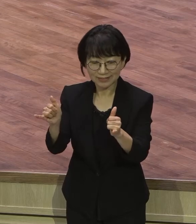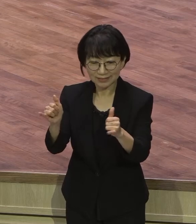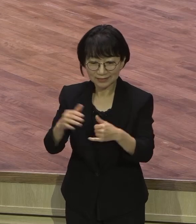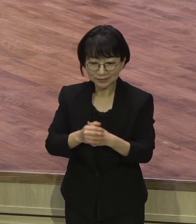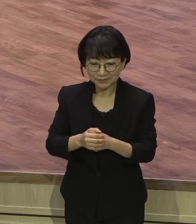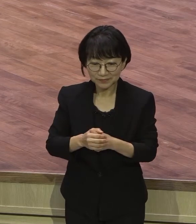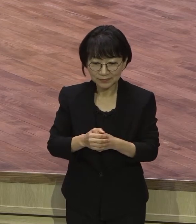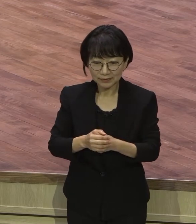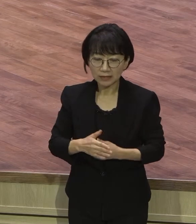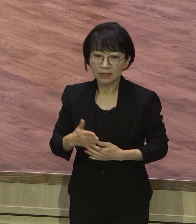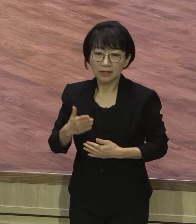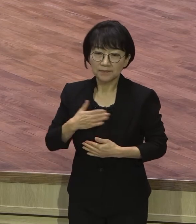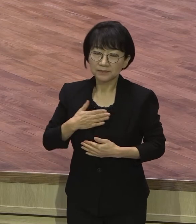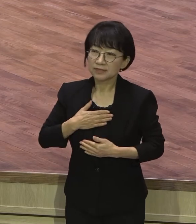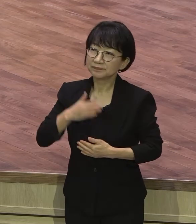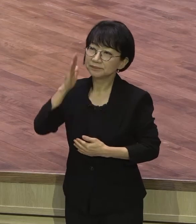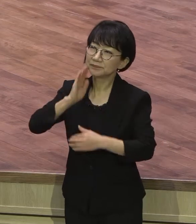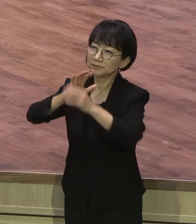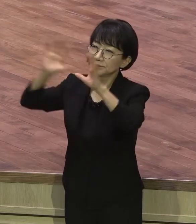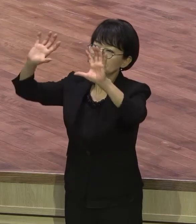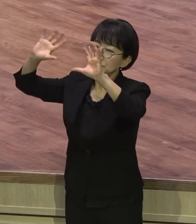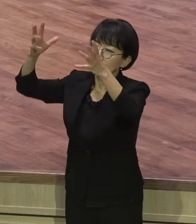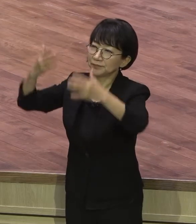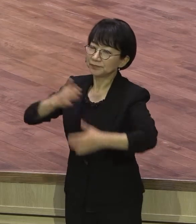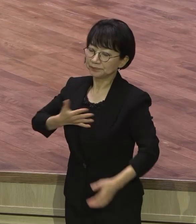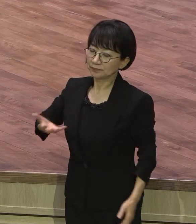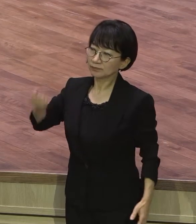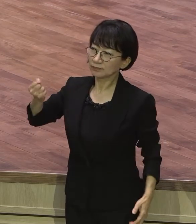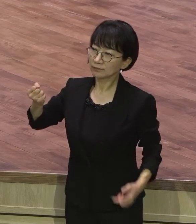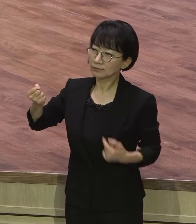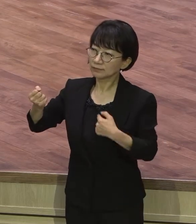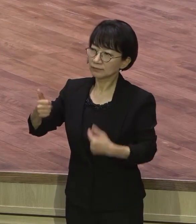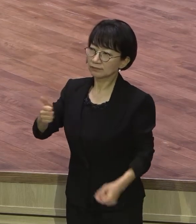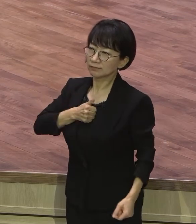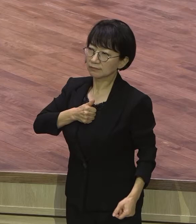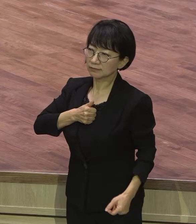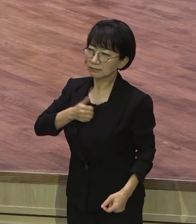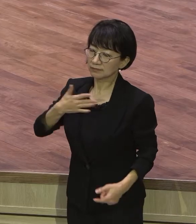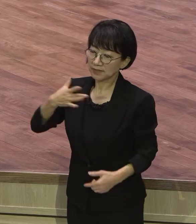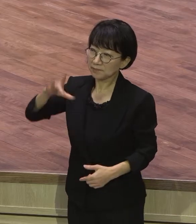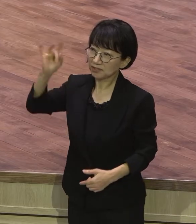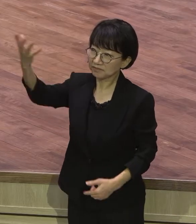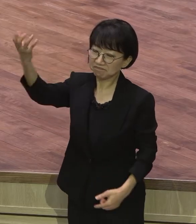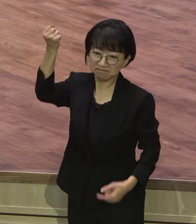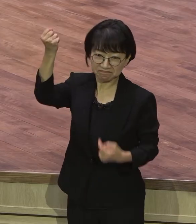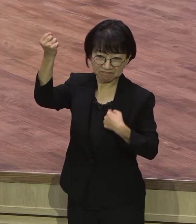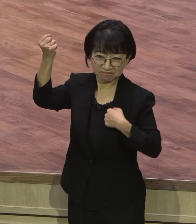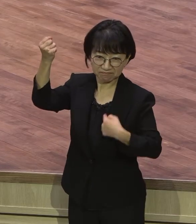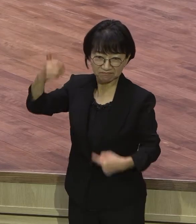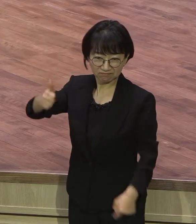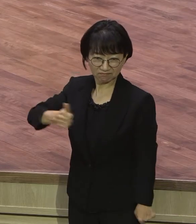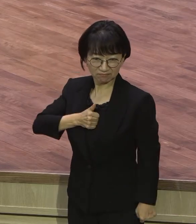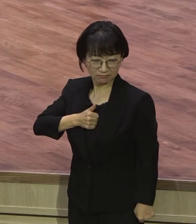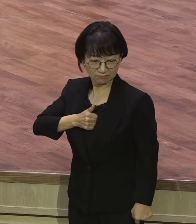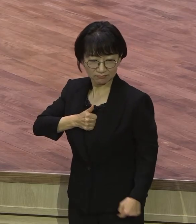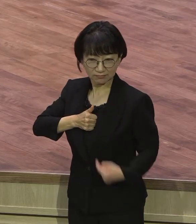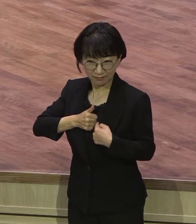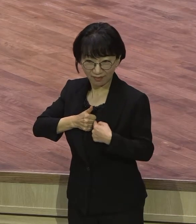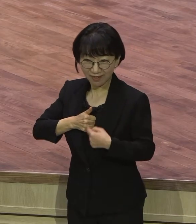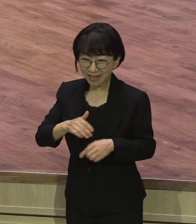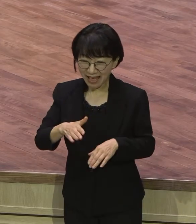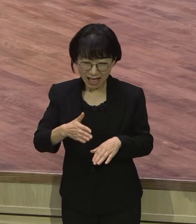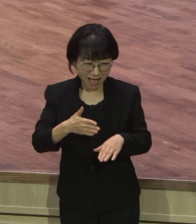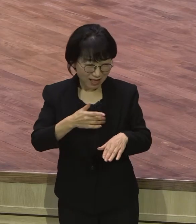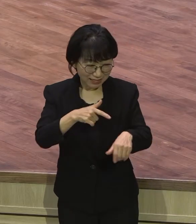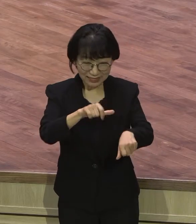이들은요, 자신들이 천국 중심에 있다고 생각했어요. 천국 중심에. 아주 자부심이 대단했어요. 그리고